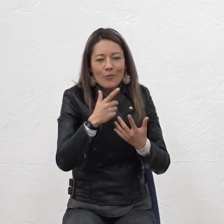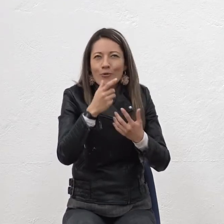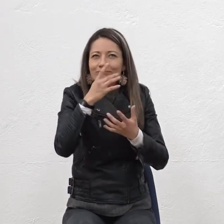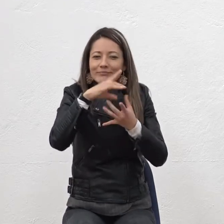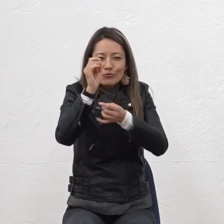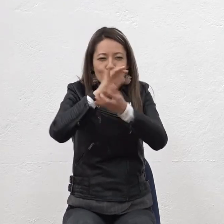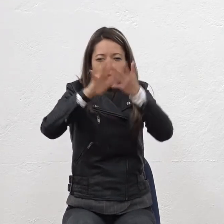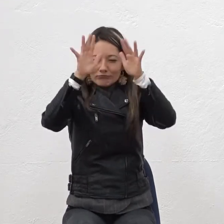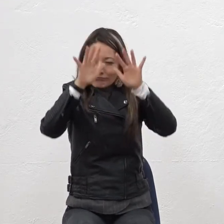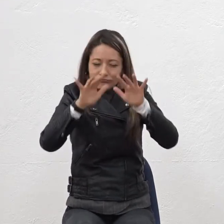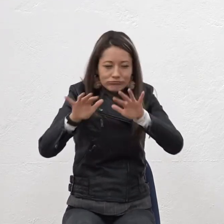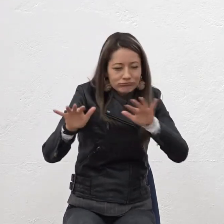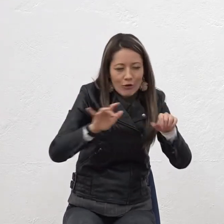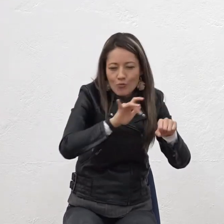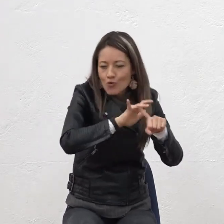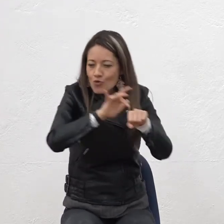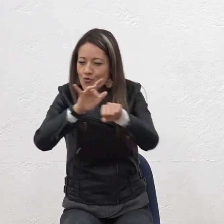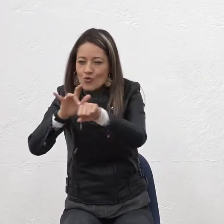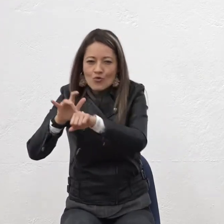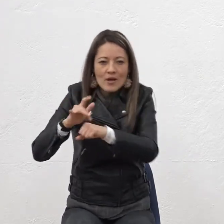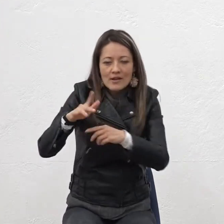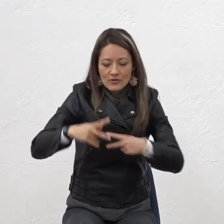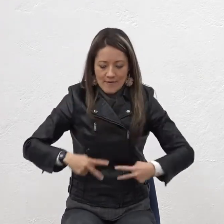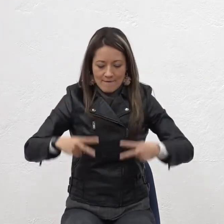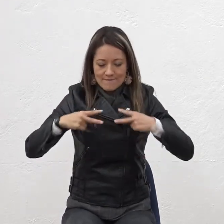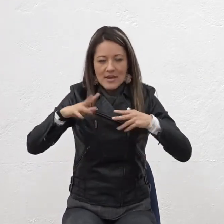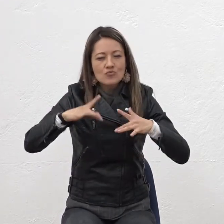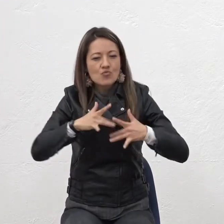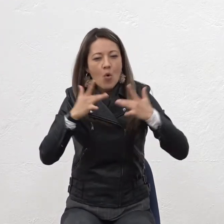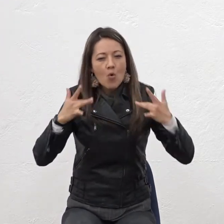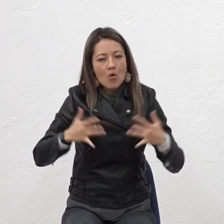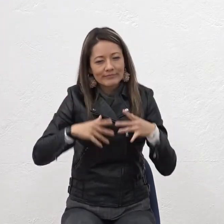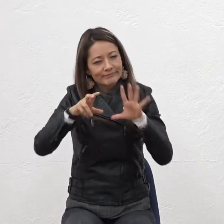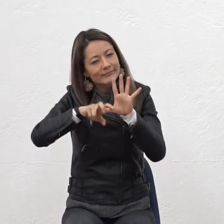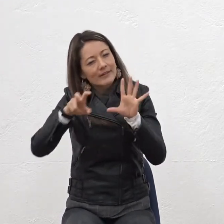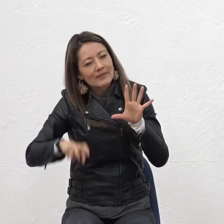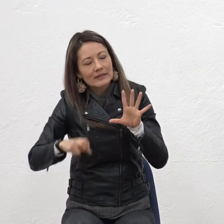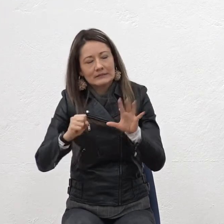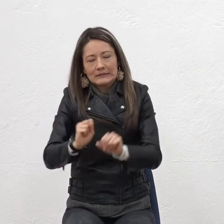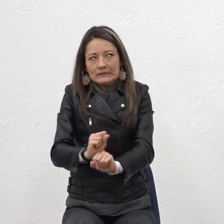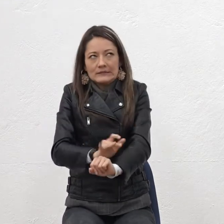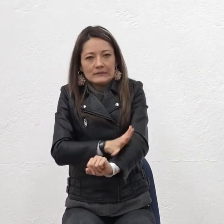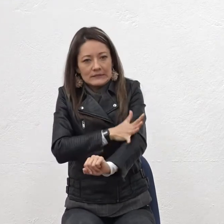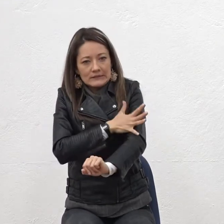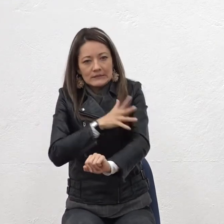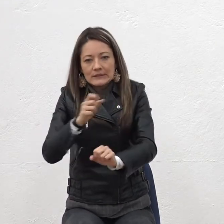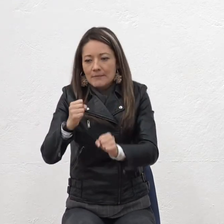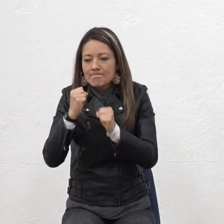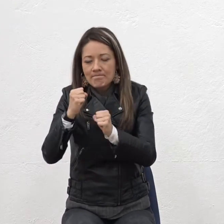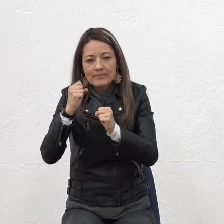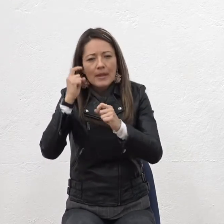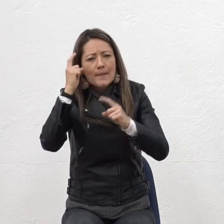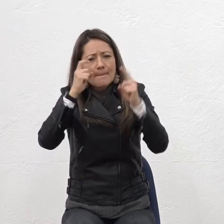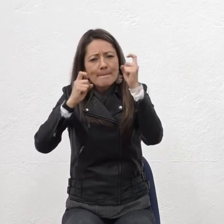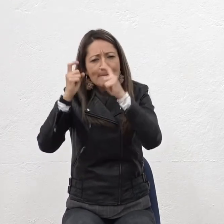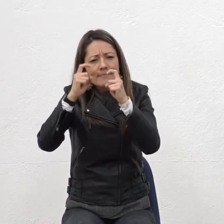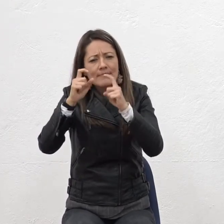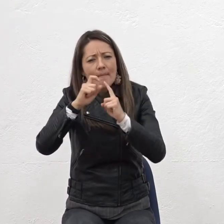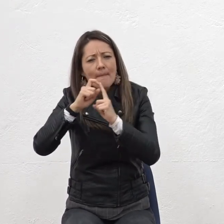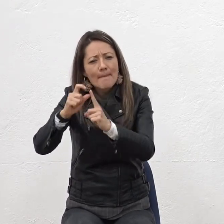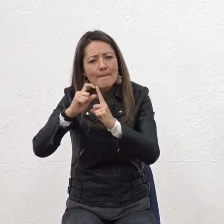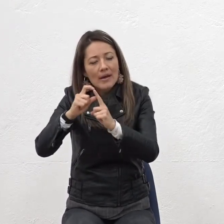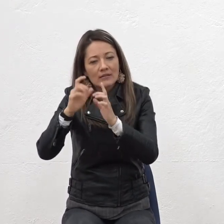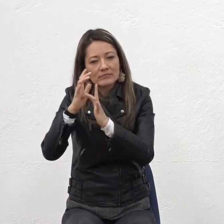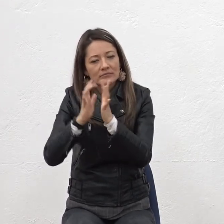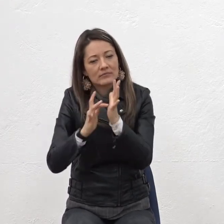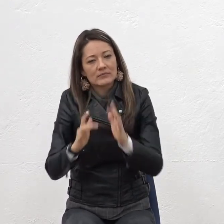moviendo en la mente, en la vida, en el corazón de Zaqueo. Ah, se me eriza de verdad la piel de pensar las palabras